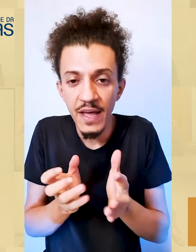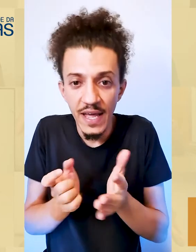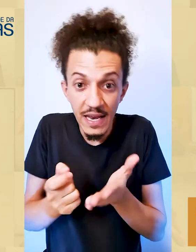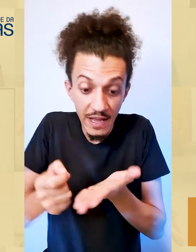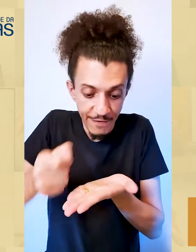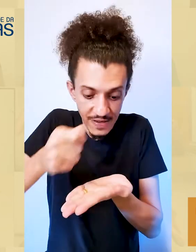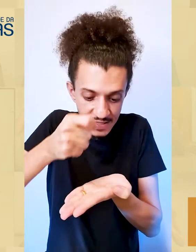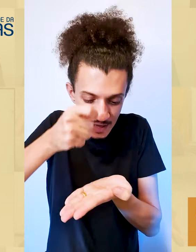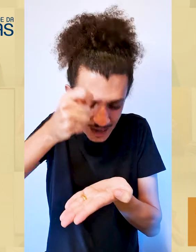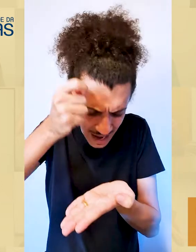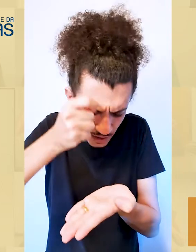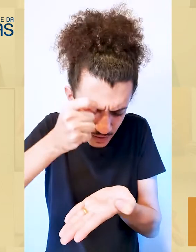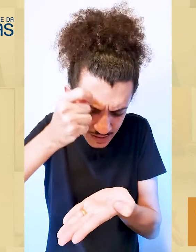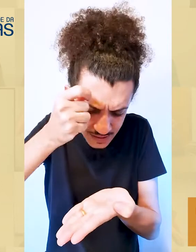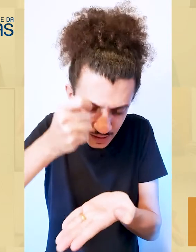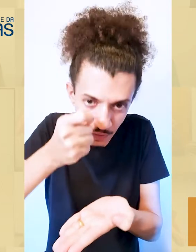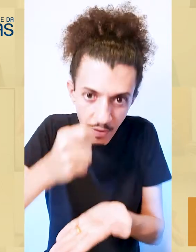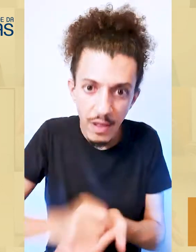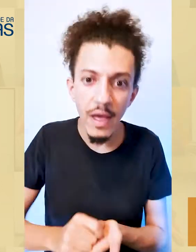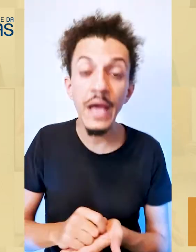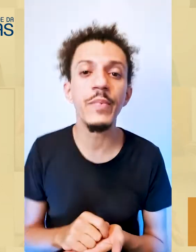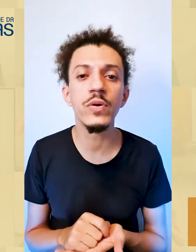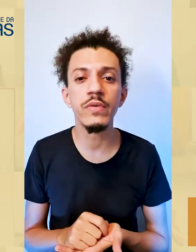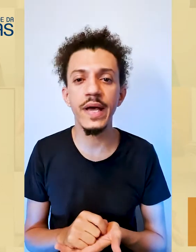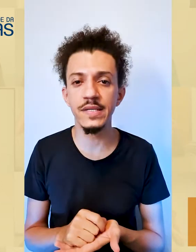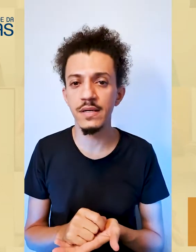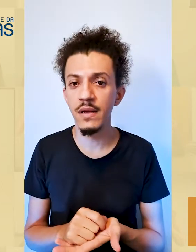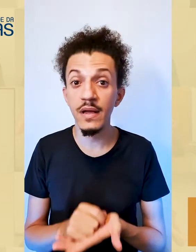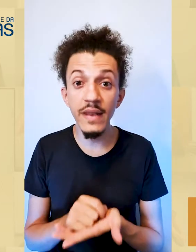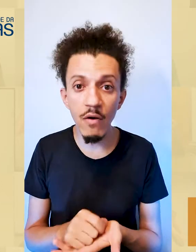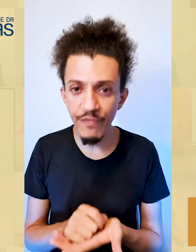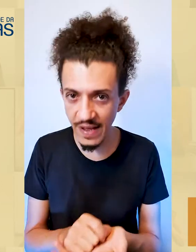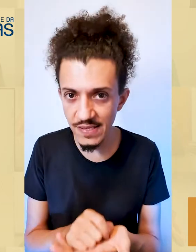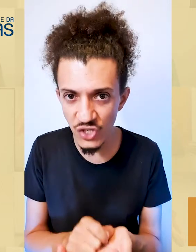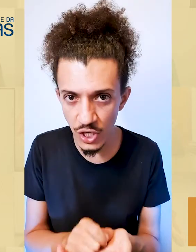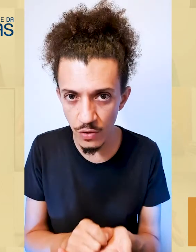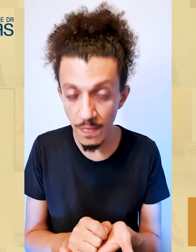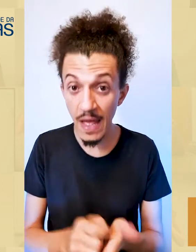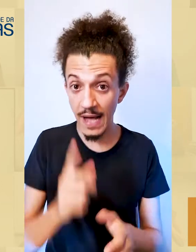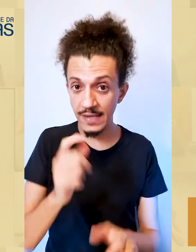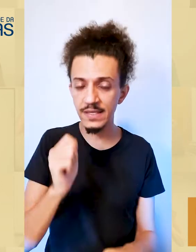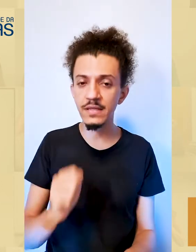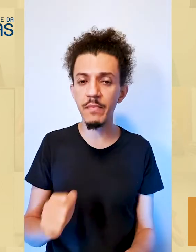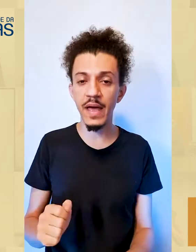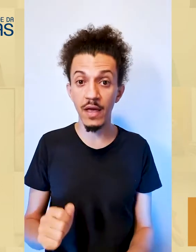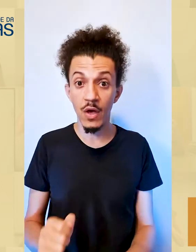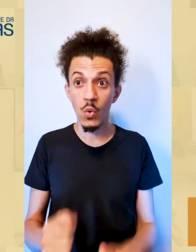escrever ele ir fazer a anotação em português? Não faz sentido.